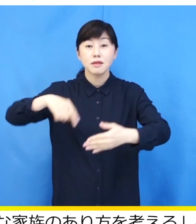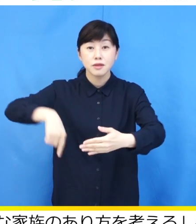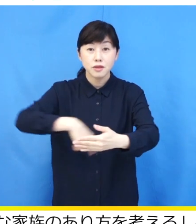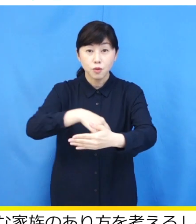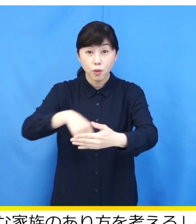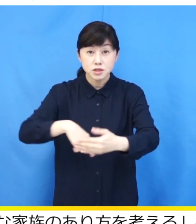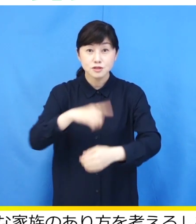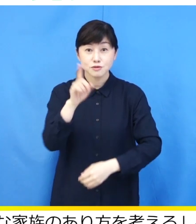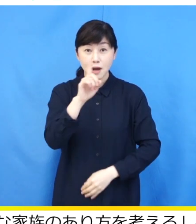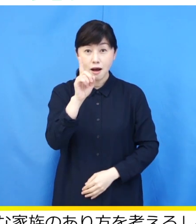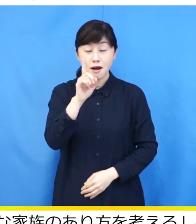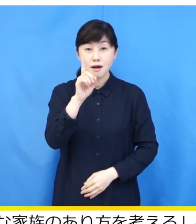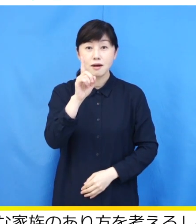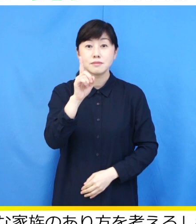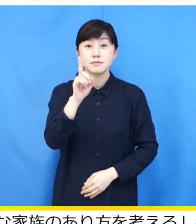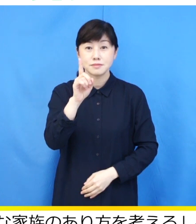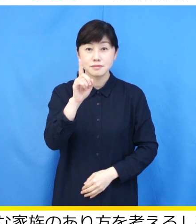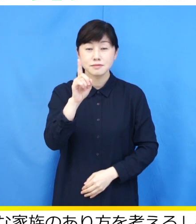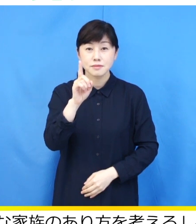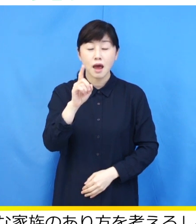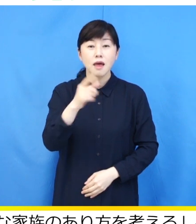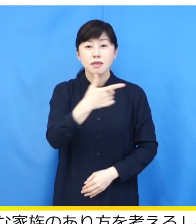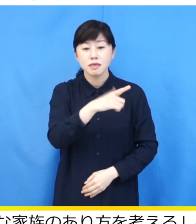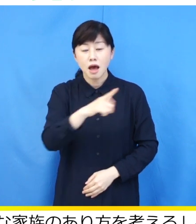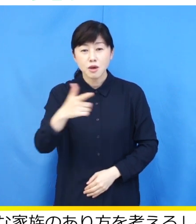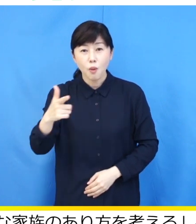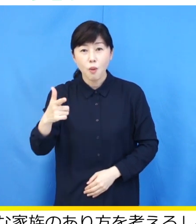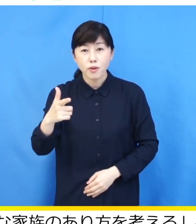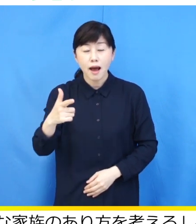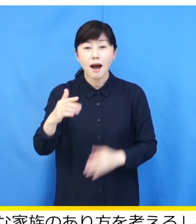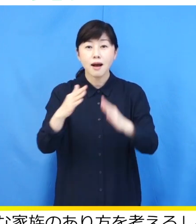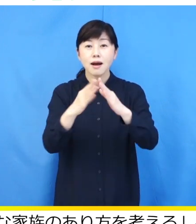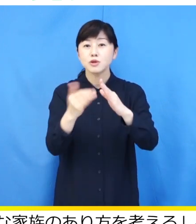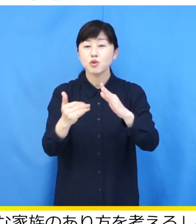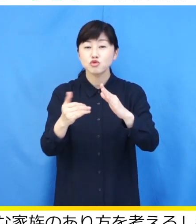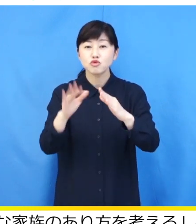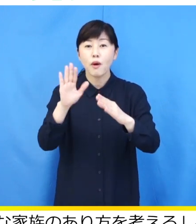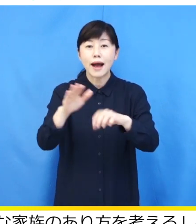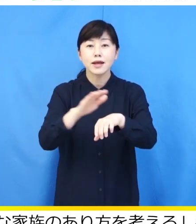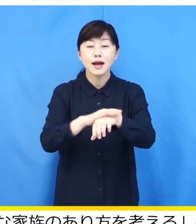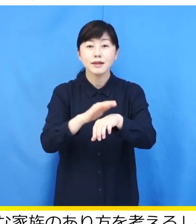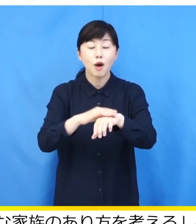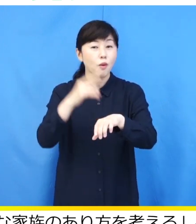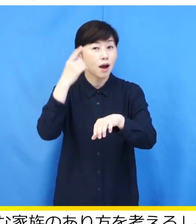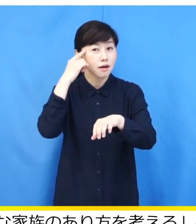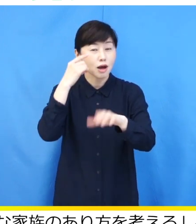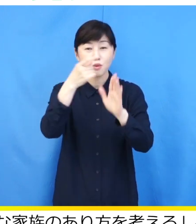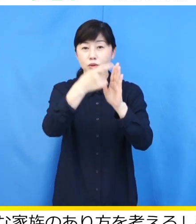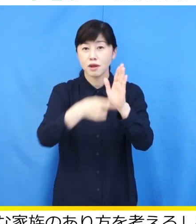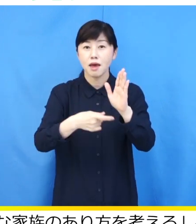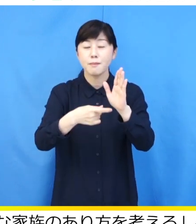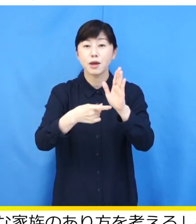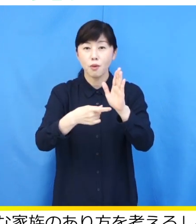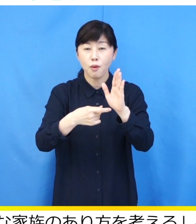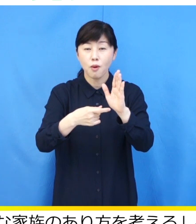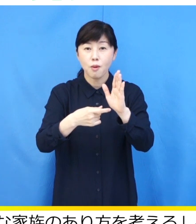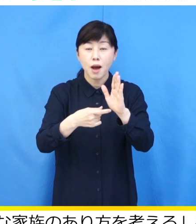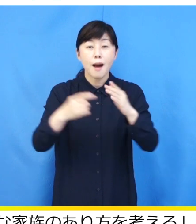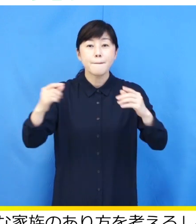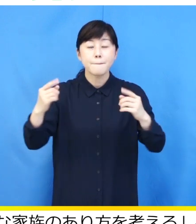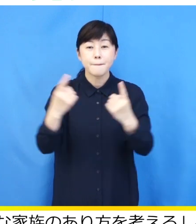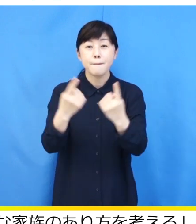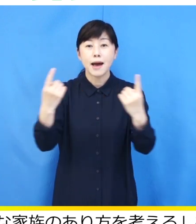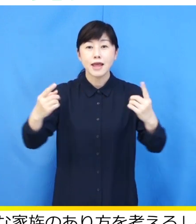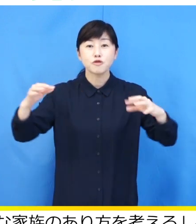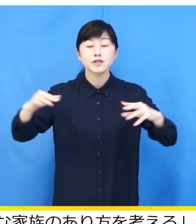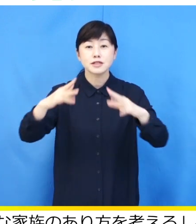当日は多様な家族の在り方を考えるをテーマにしたパネルディスカッションや分科会